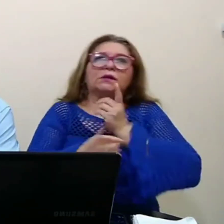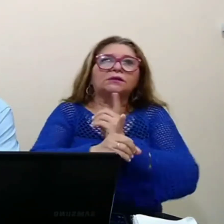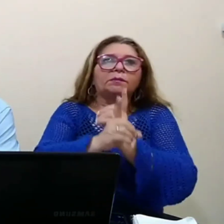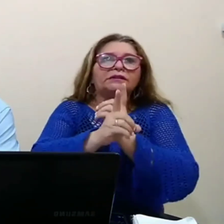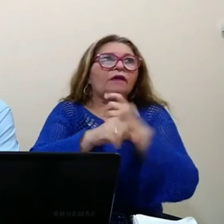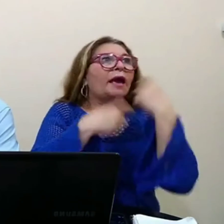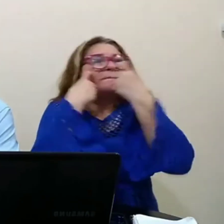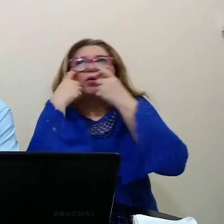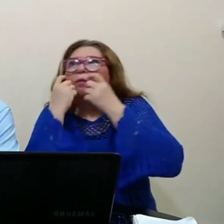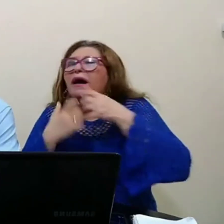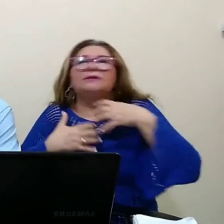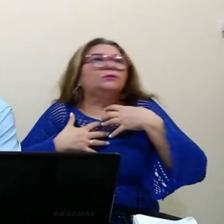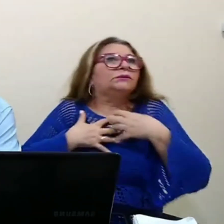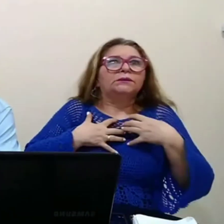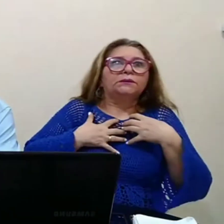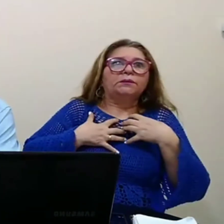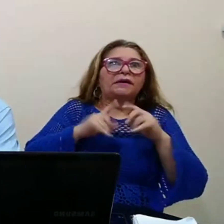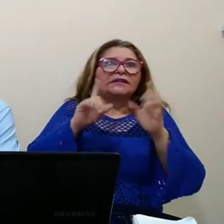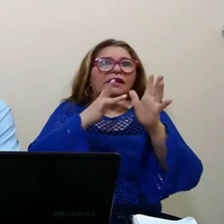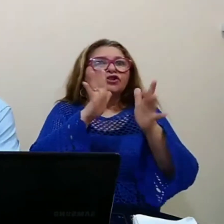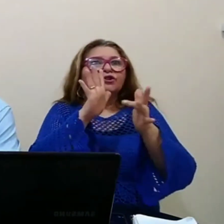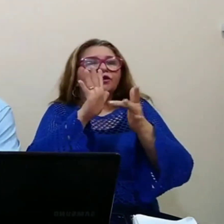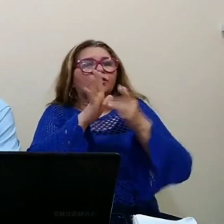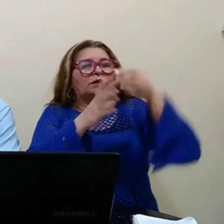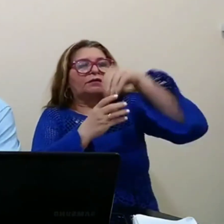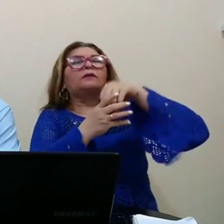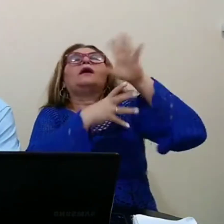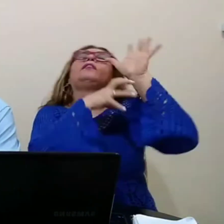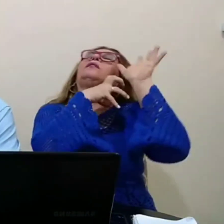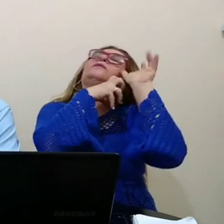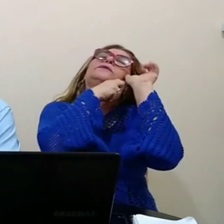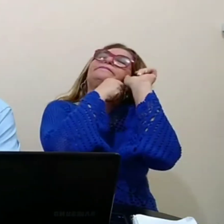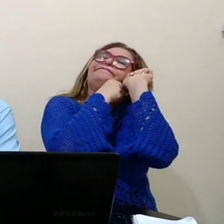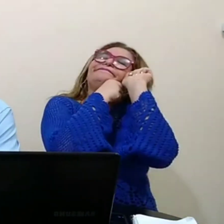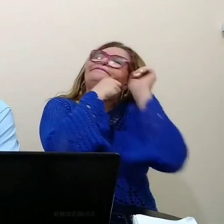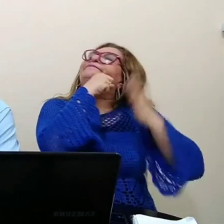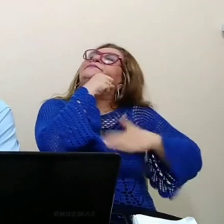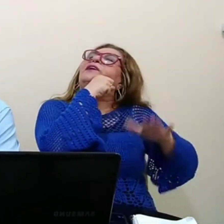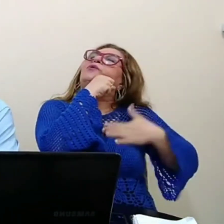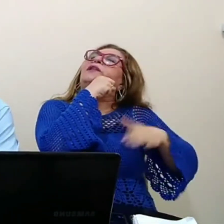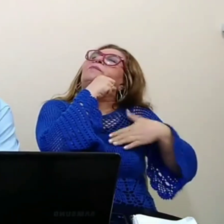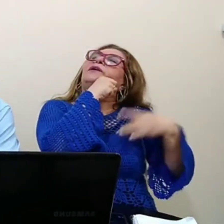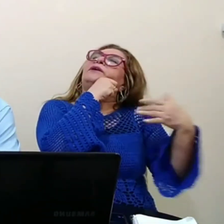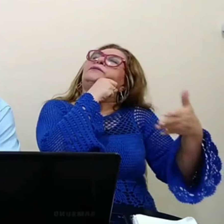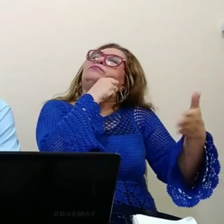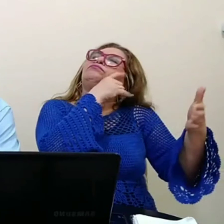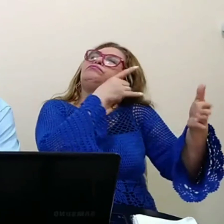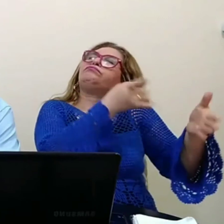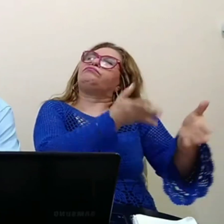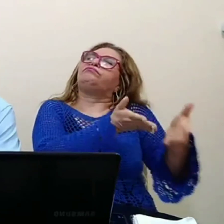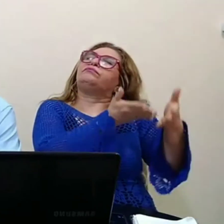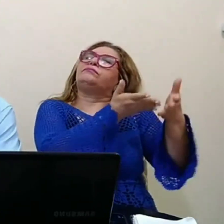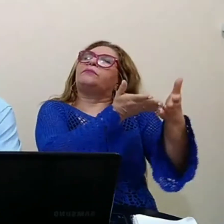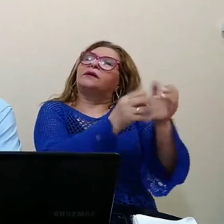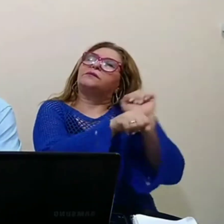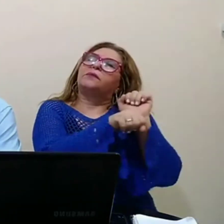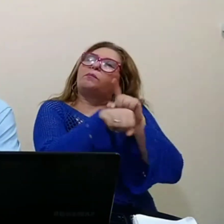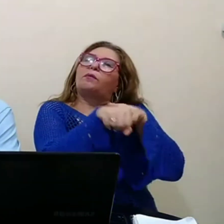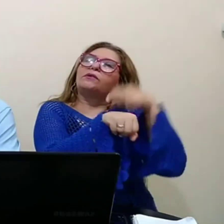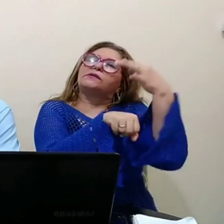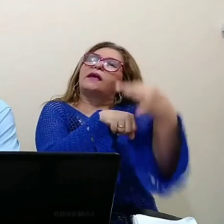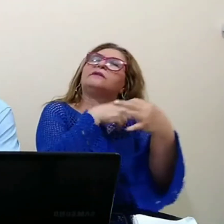muito preocupados e Jesus estava lá dormindo tranquilamente na popa do barco, esperando o momento